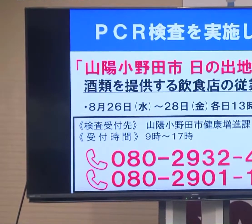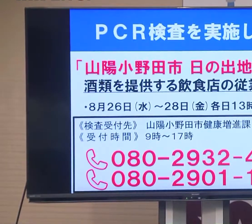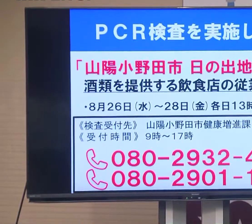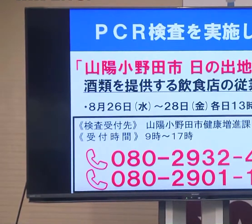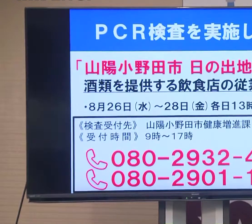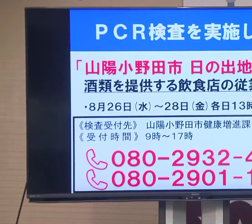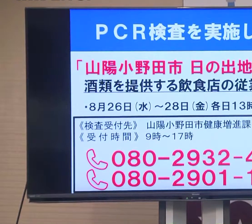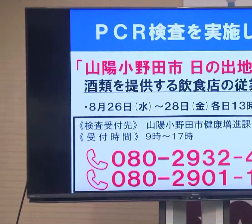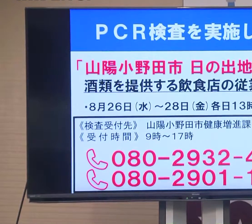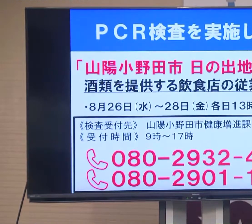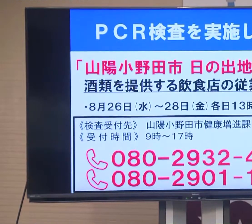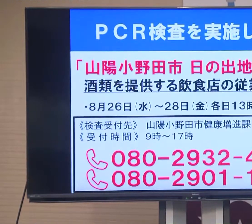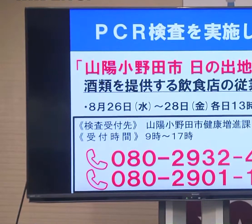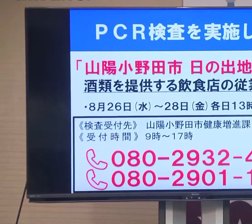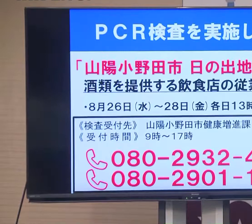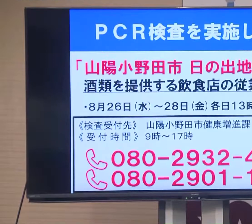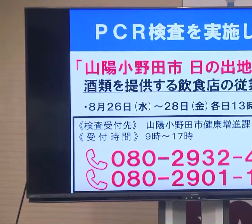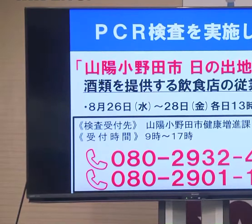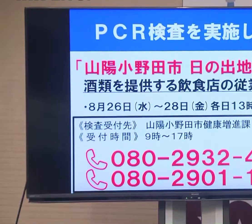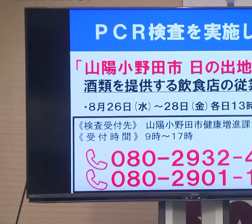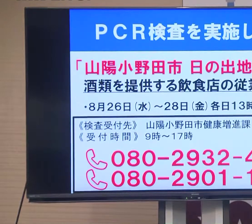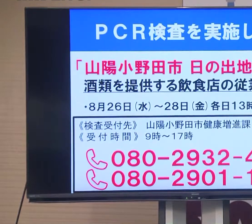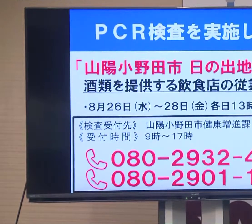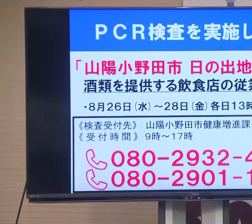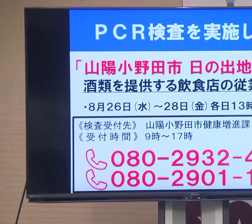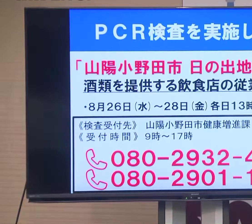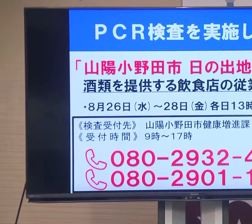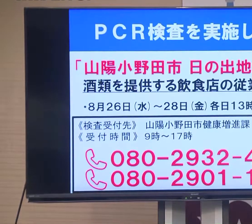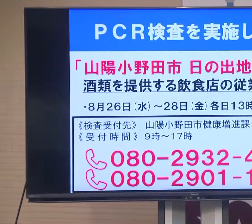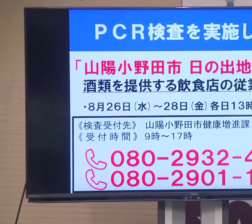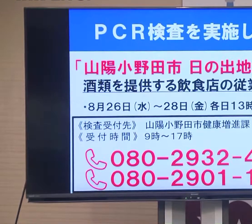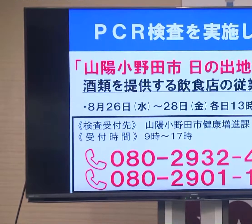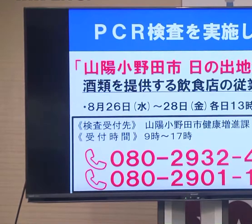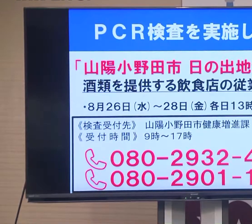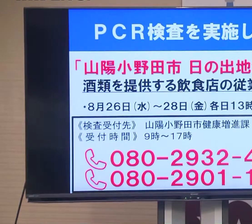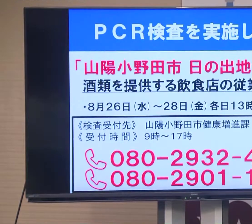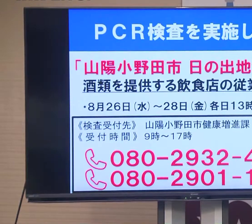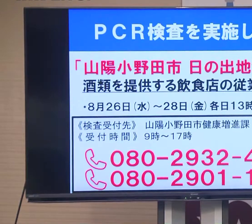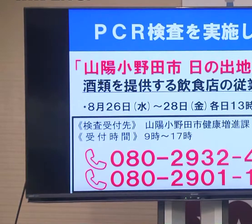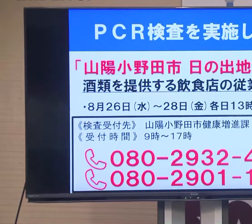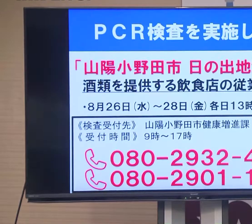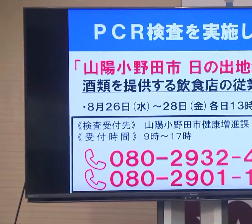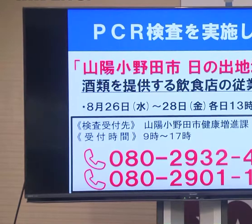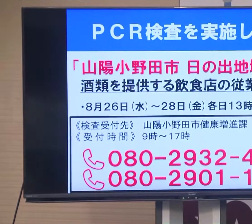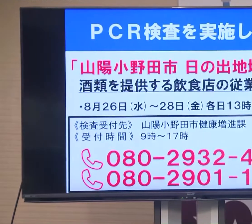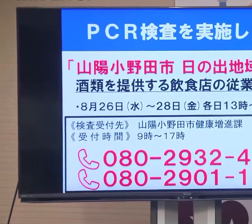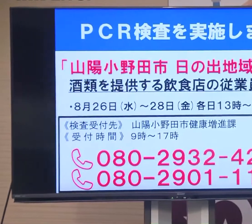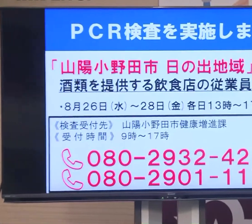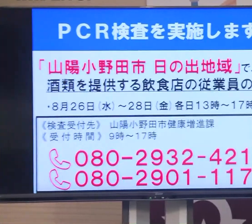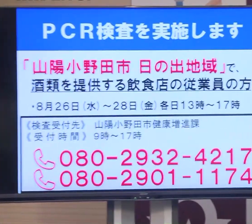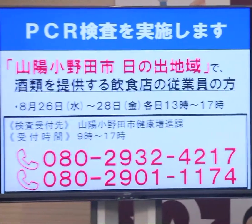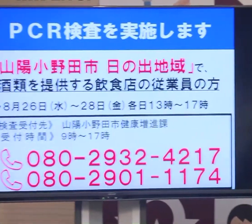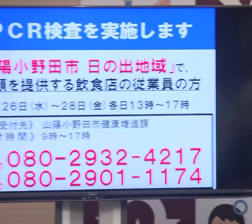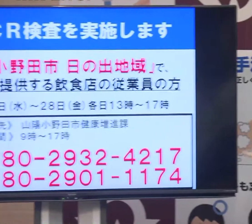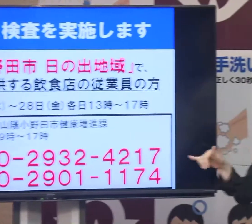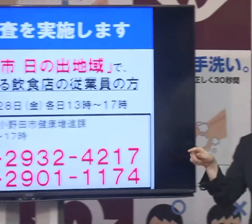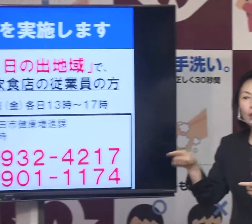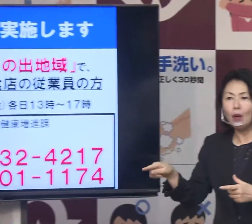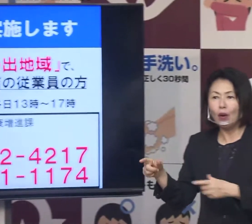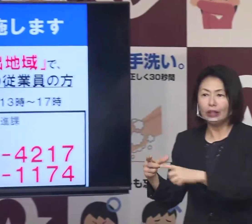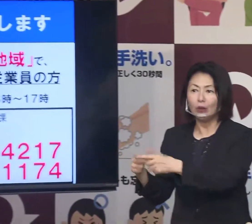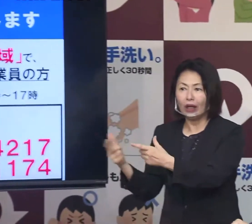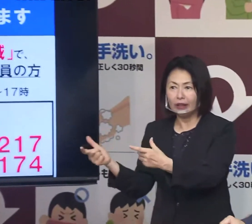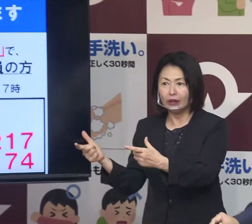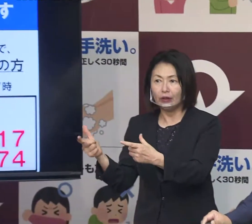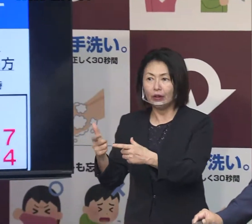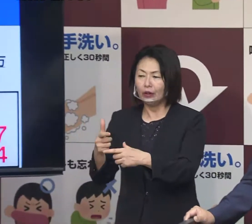小野田の特定地域内ということですけれども、感染者数の広がりに見ると、神戸小野田地域で、